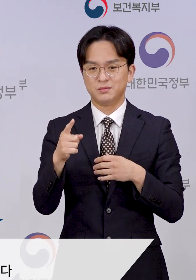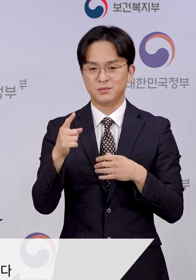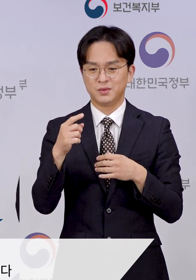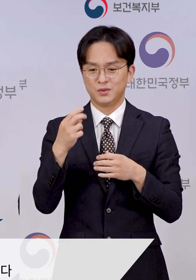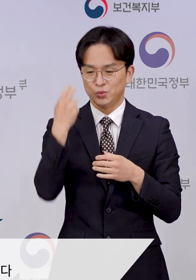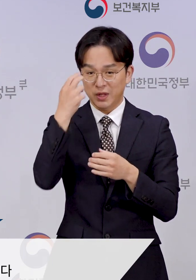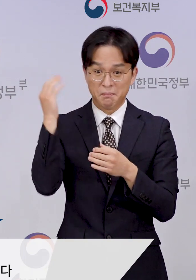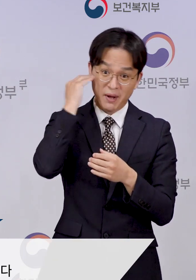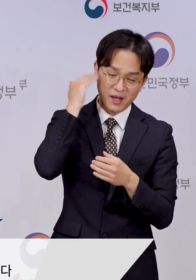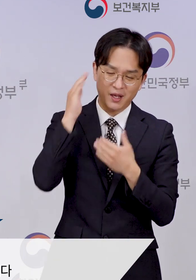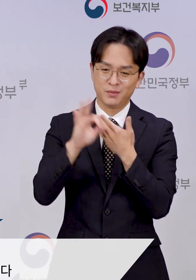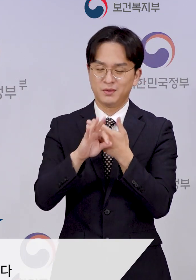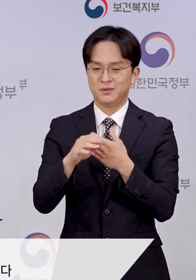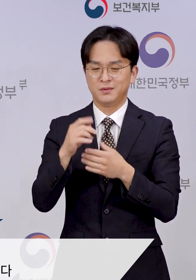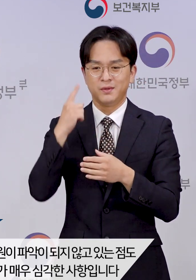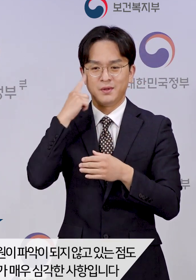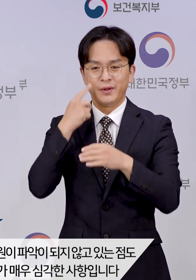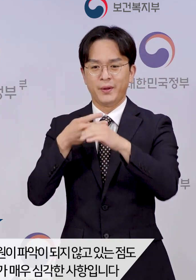한번 강조드립니다.